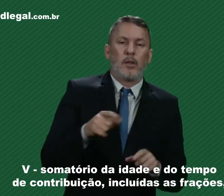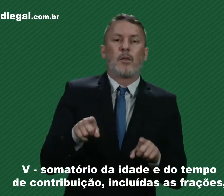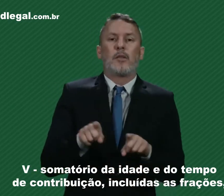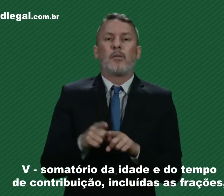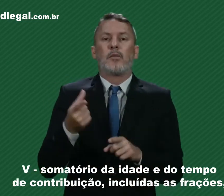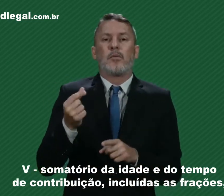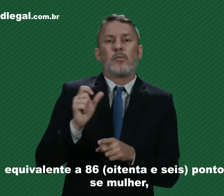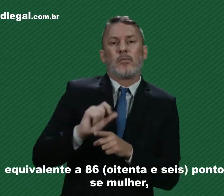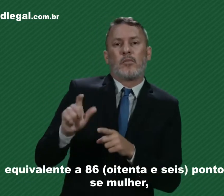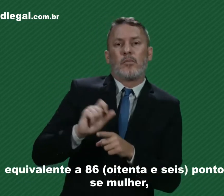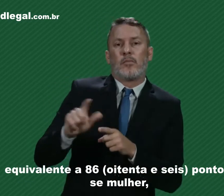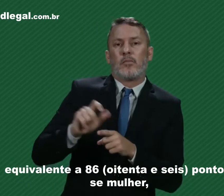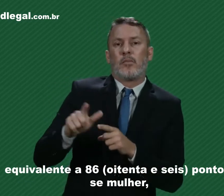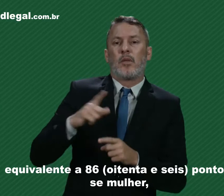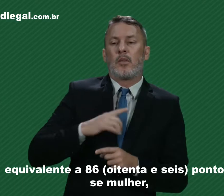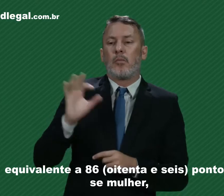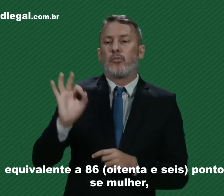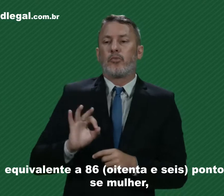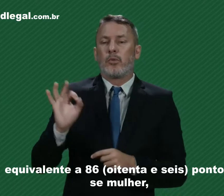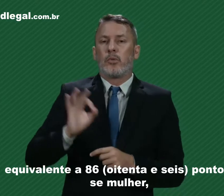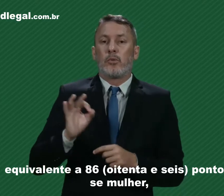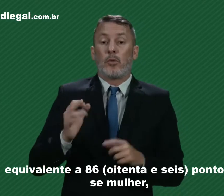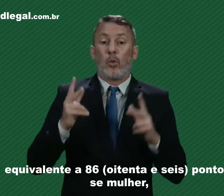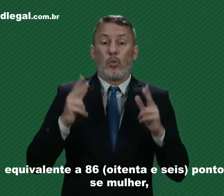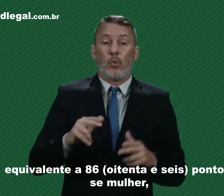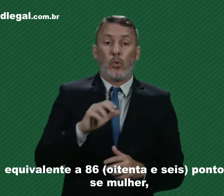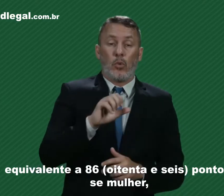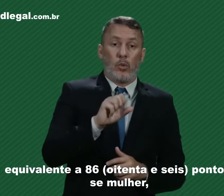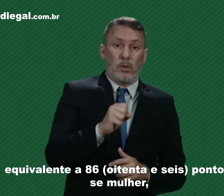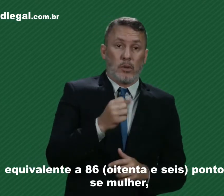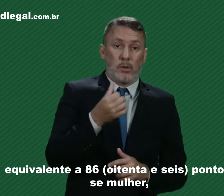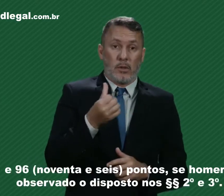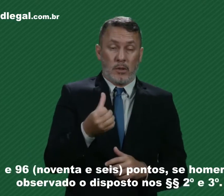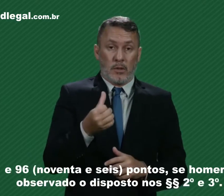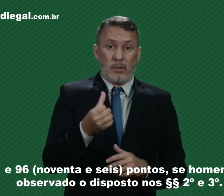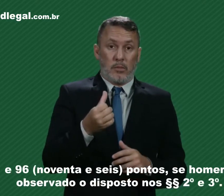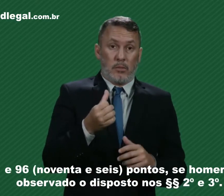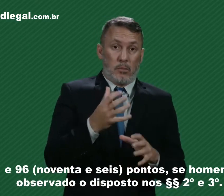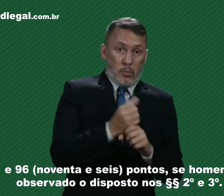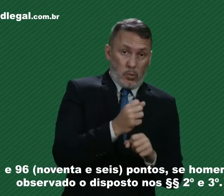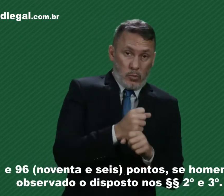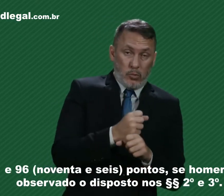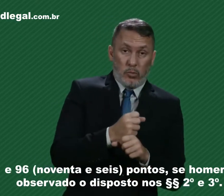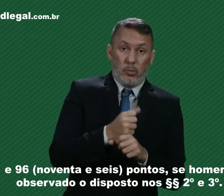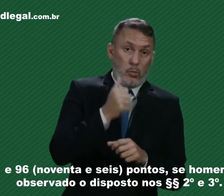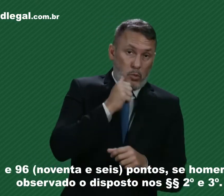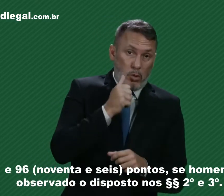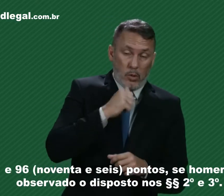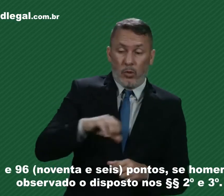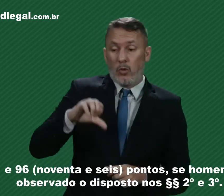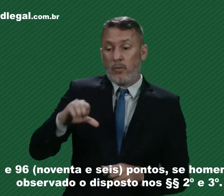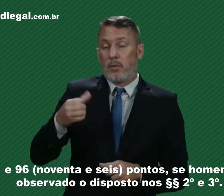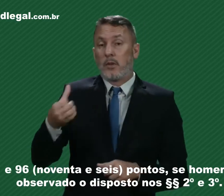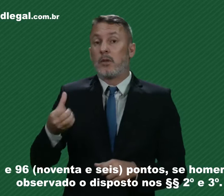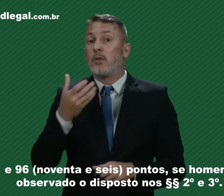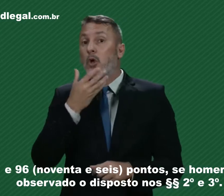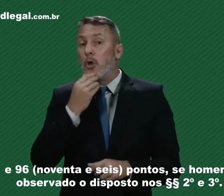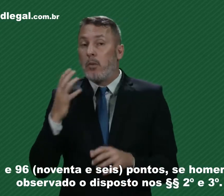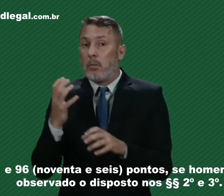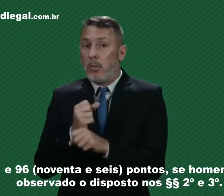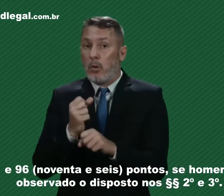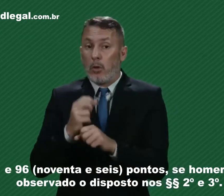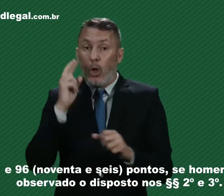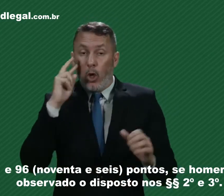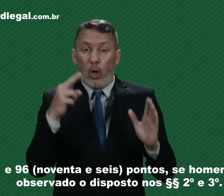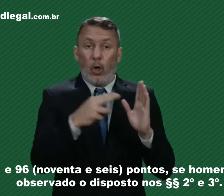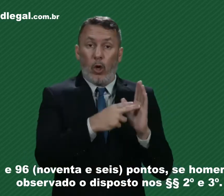incluídas as frações, equivalente a 86 pontos se mulher e 96 pontos se homem, observado